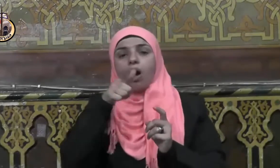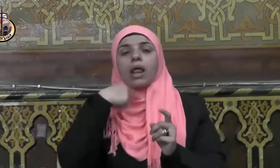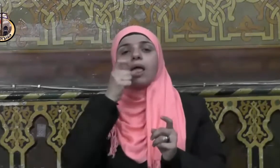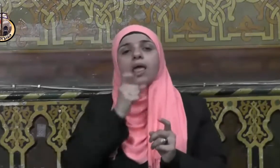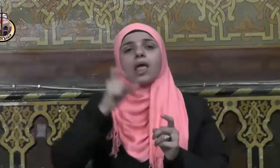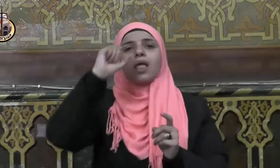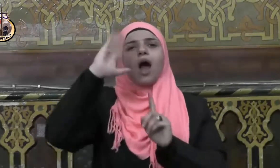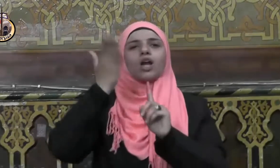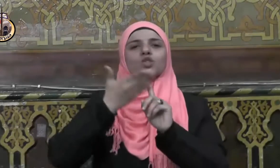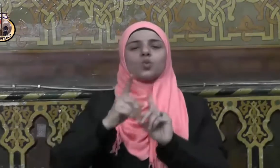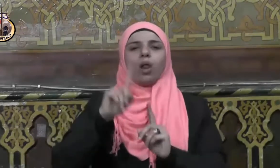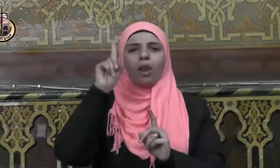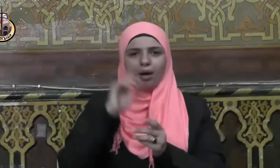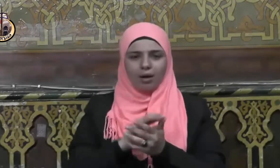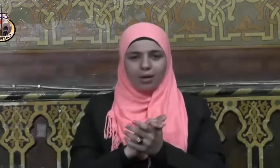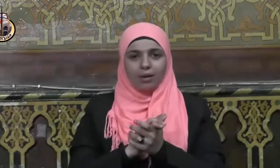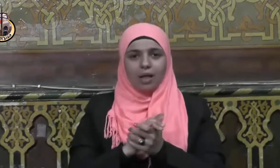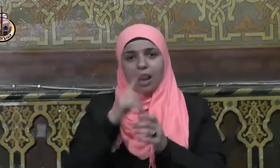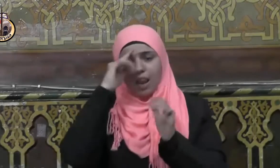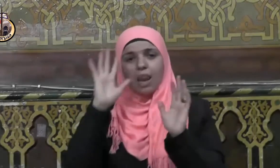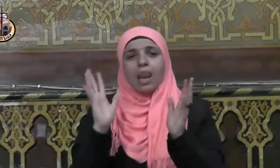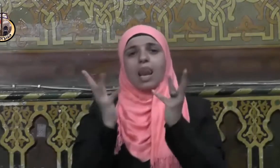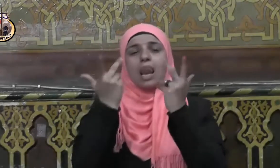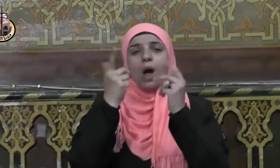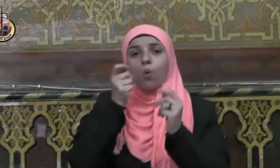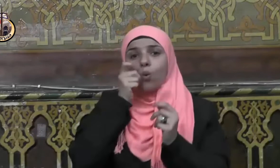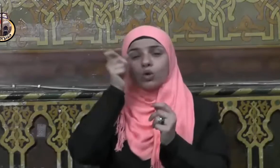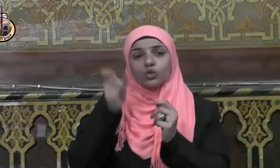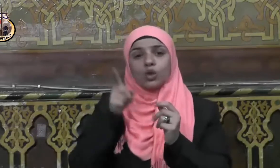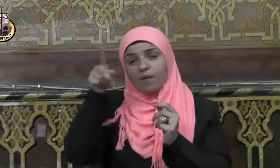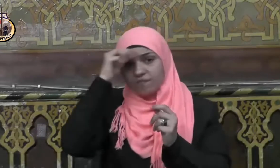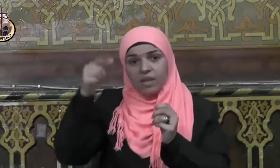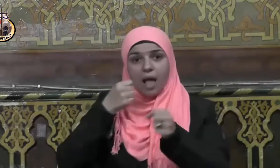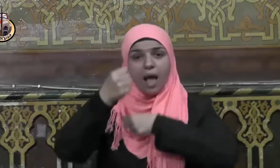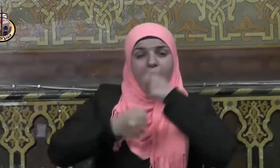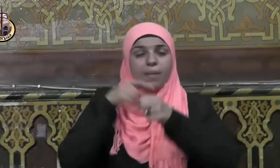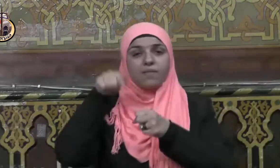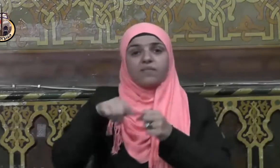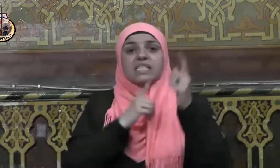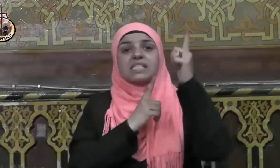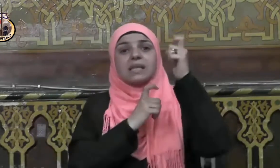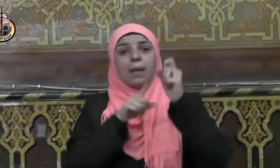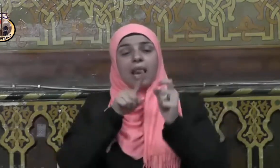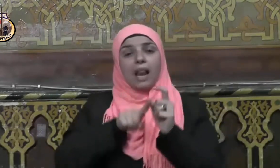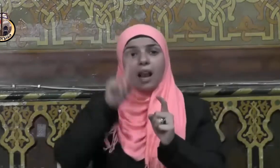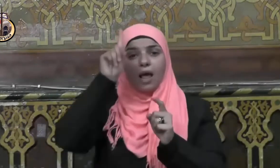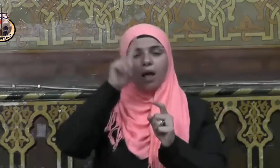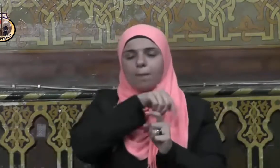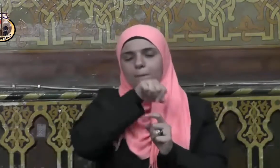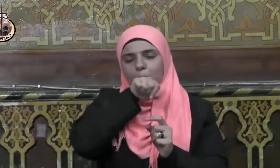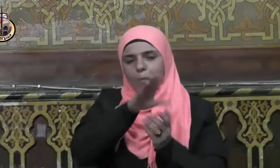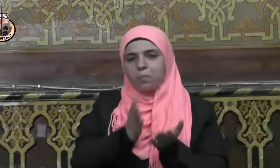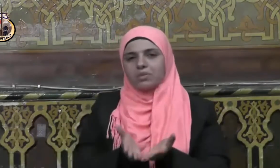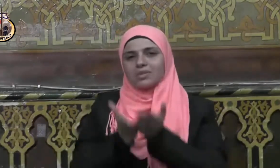الله، لو كان هذا في سبيل الله. فقال صلى الله عليه